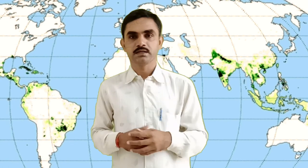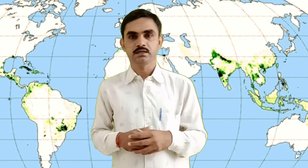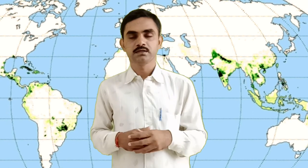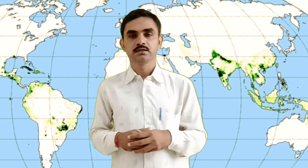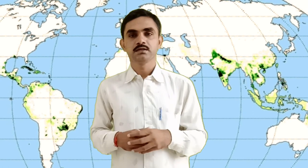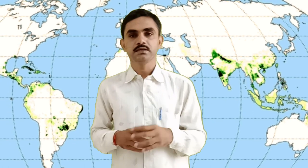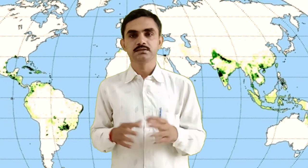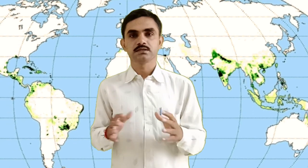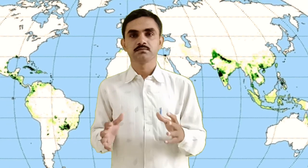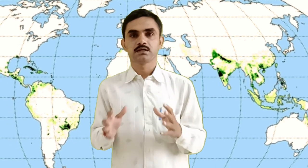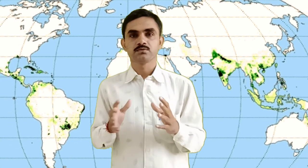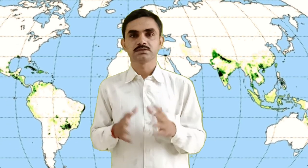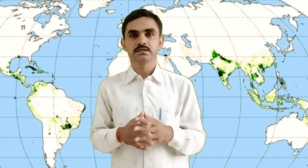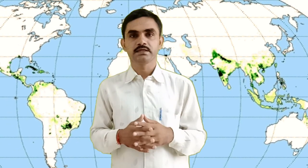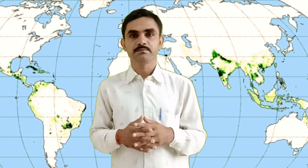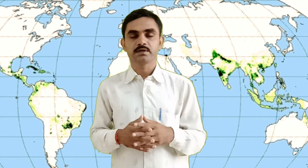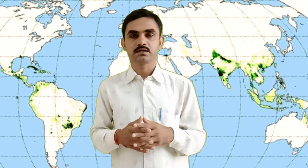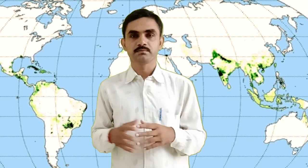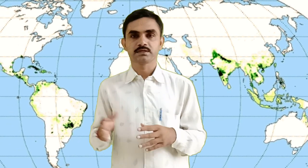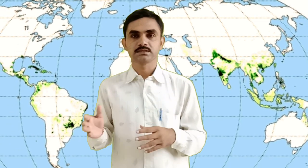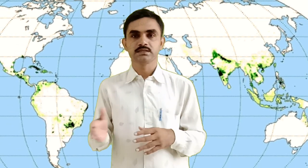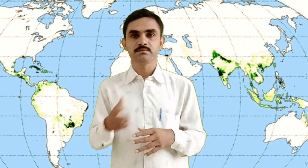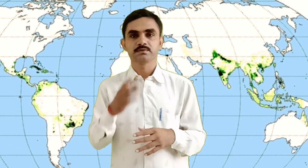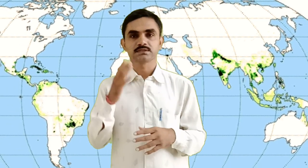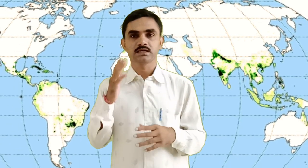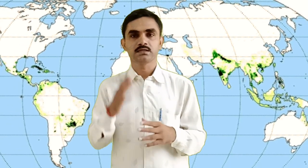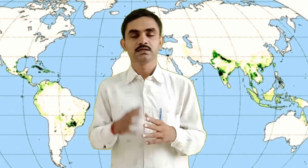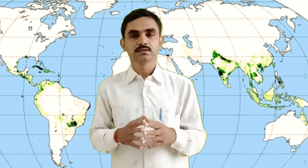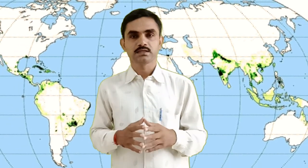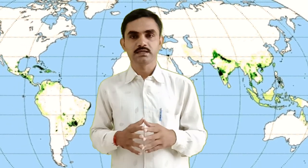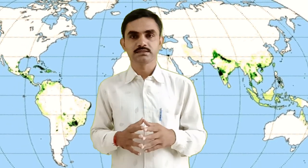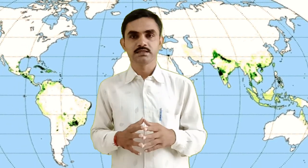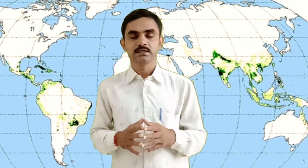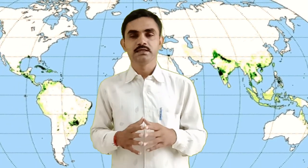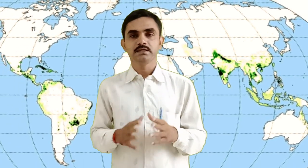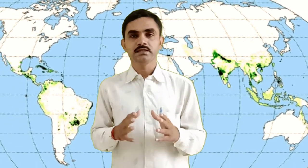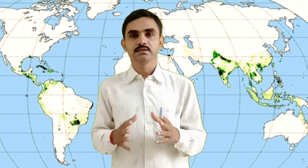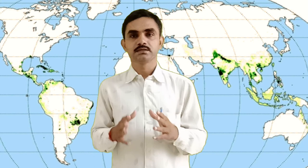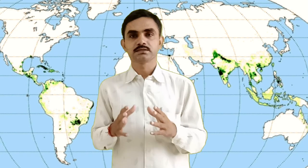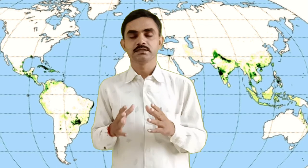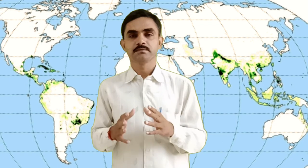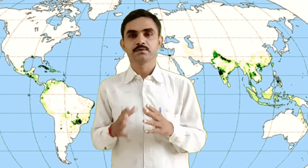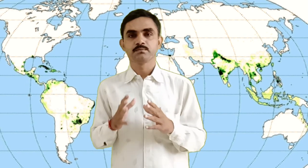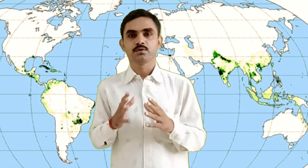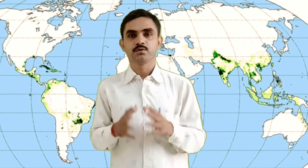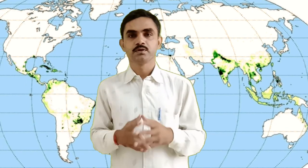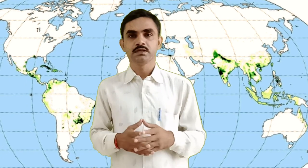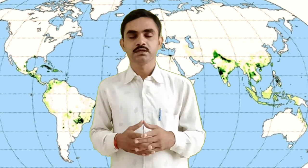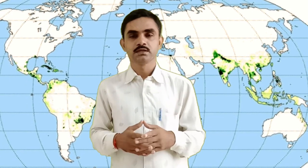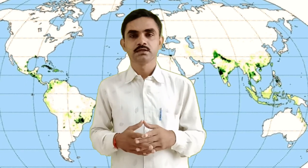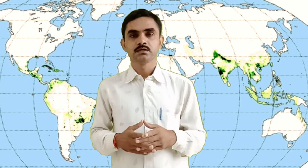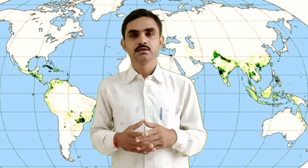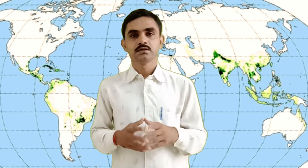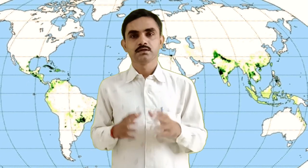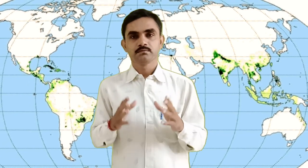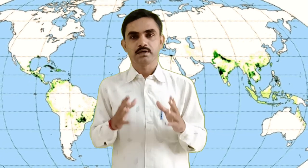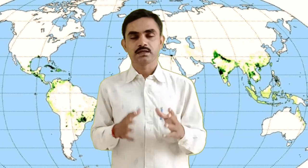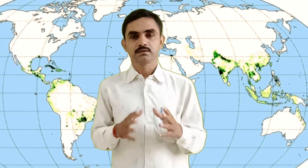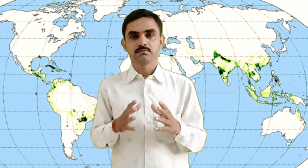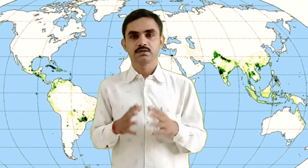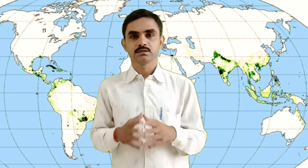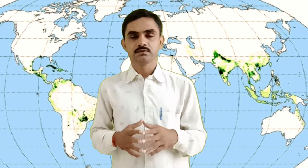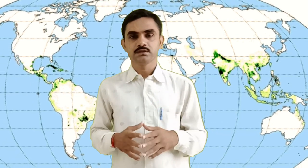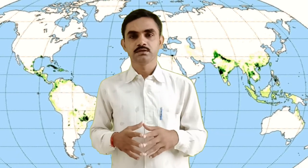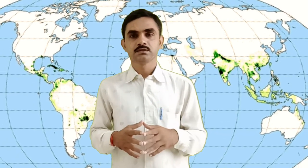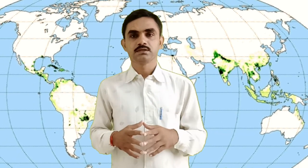મોટા ભાગના એ જળમાર્ગો છે એ ભારત પાસેથી પસાર થાય છે। એ દ્રષ્ટિએ પણ ભૌગોલિક